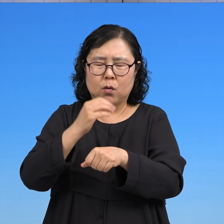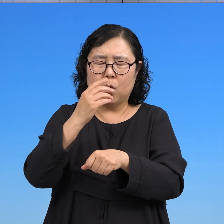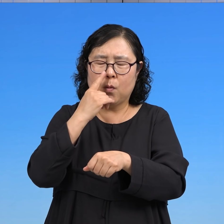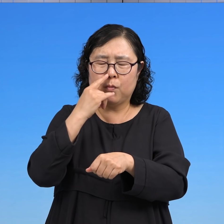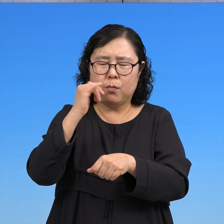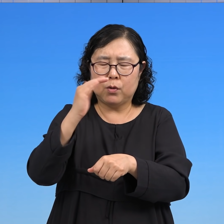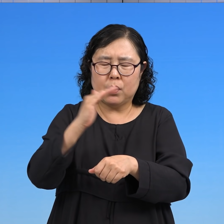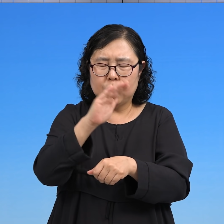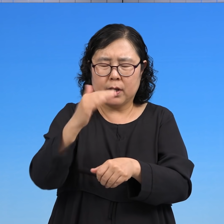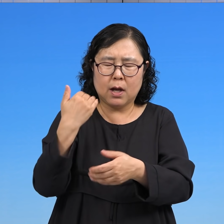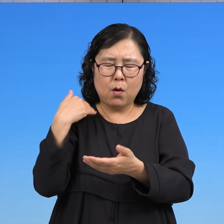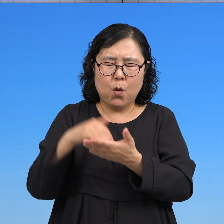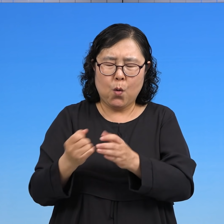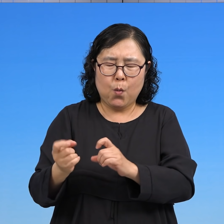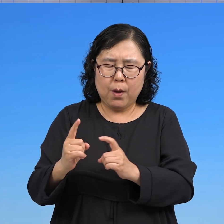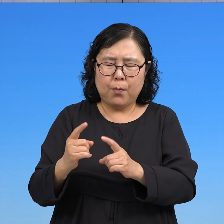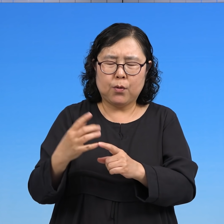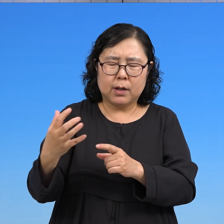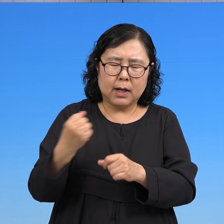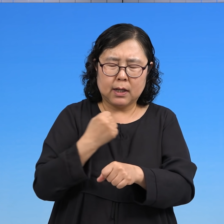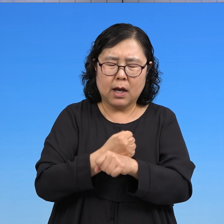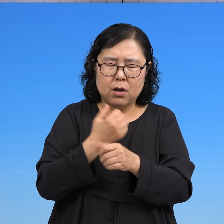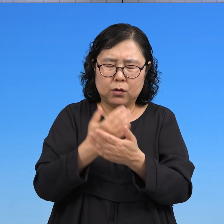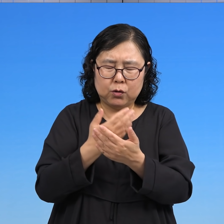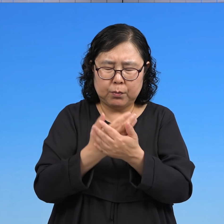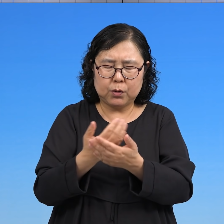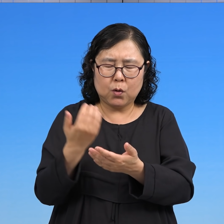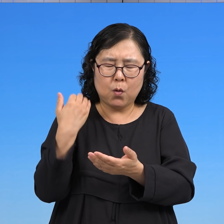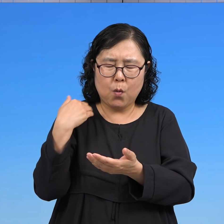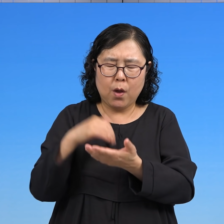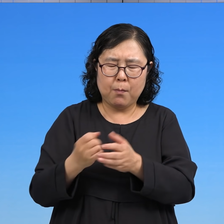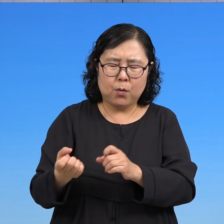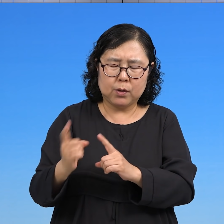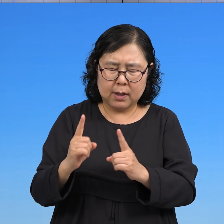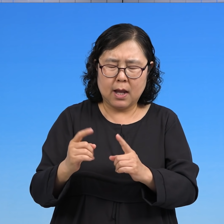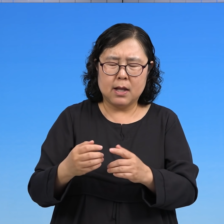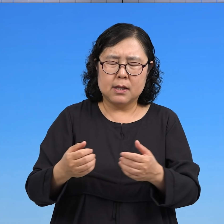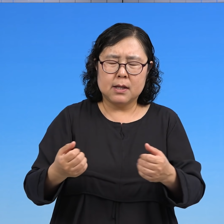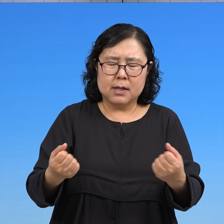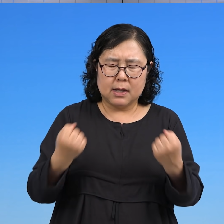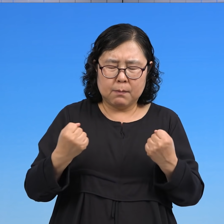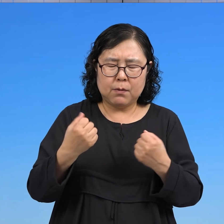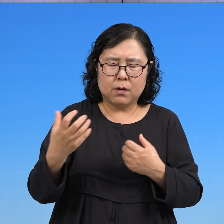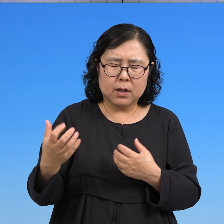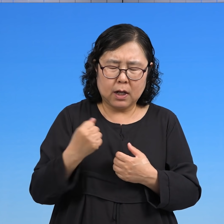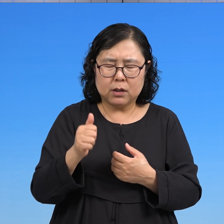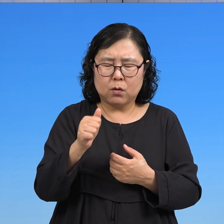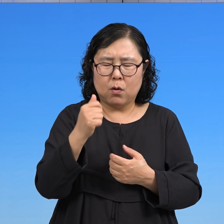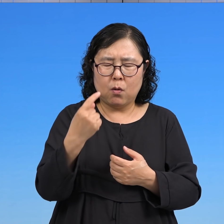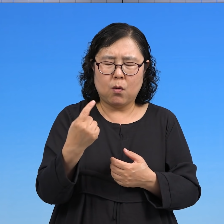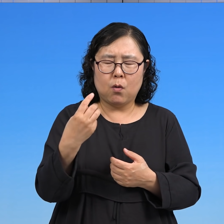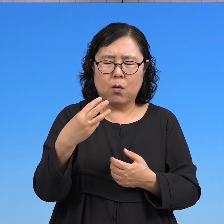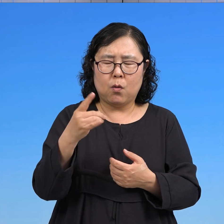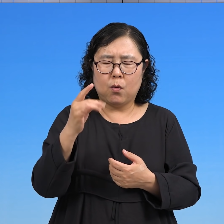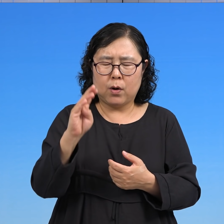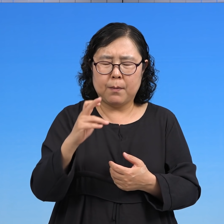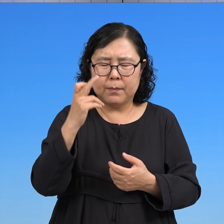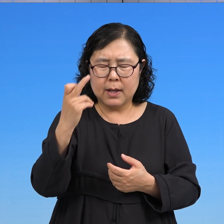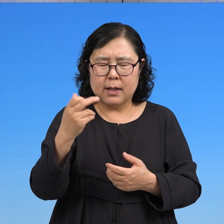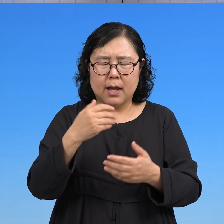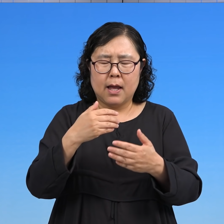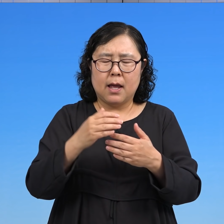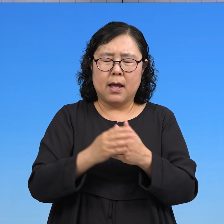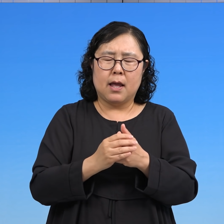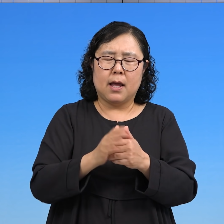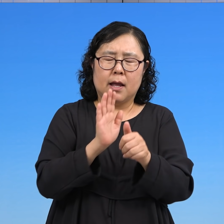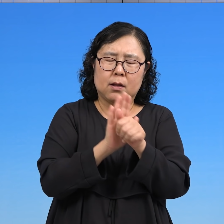우리들이 먼저 그 회복이 일어나도록 은혜 주시며 회복된 그 힘을 가지고 자녀들에게 호렙산의 격려를